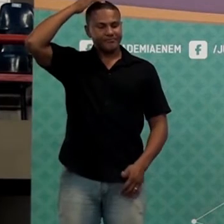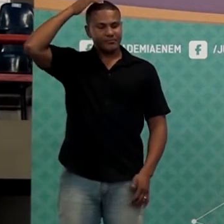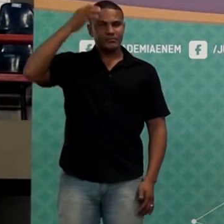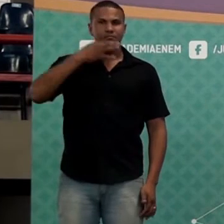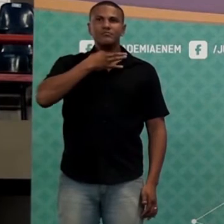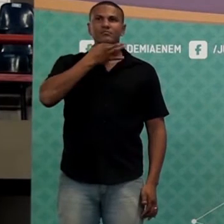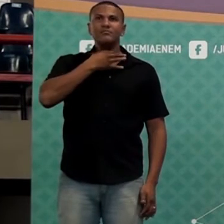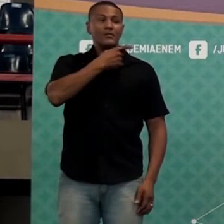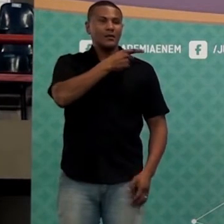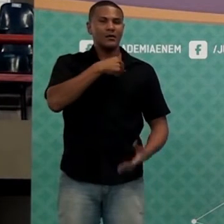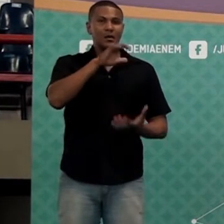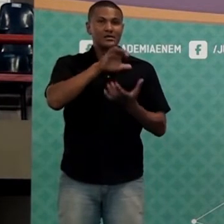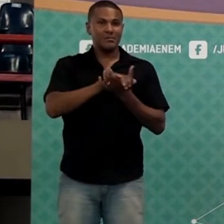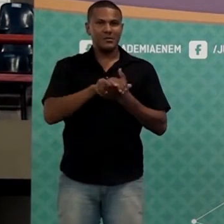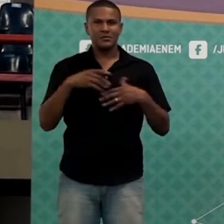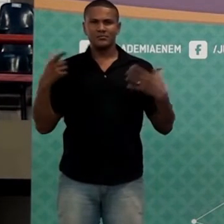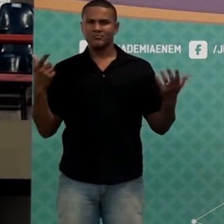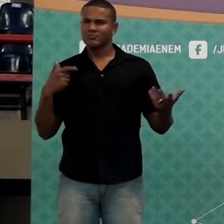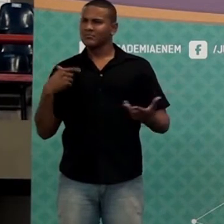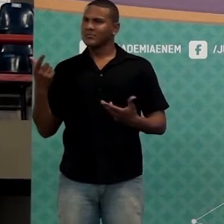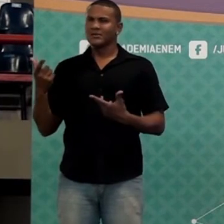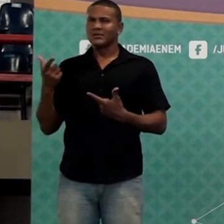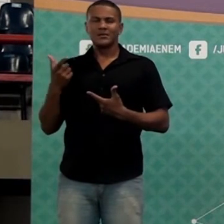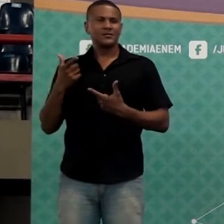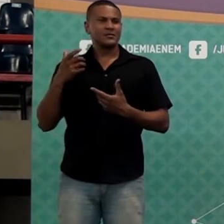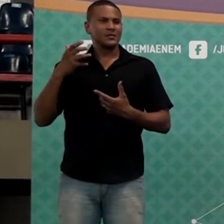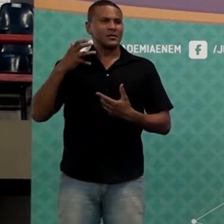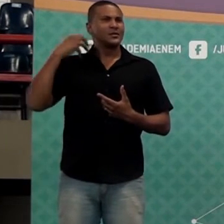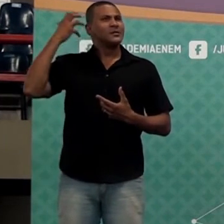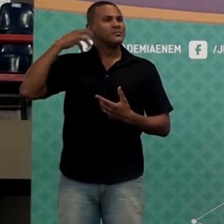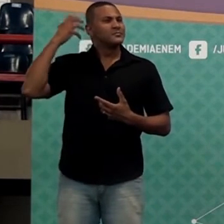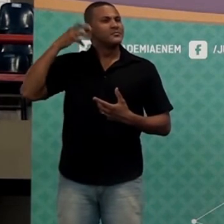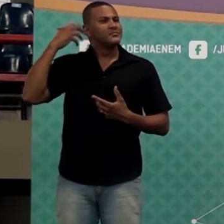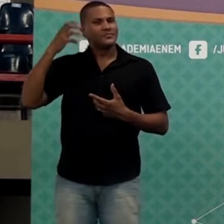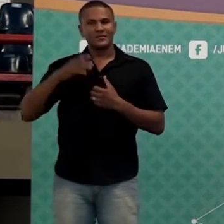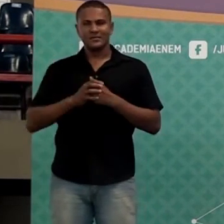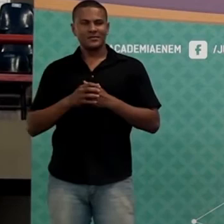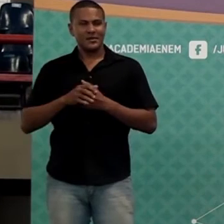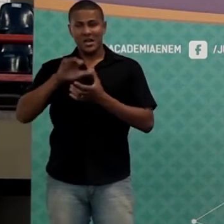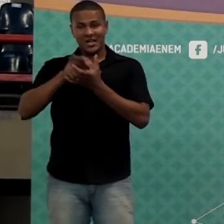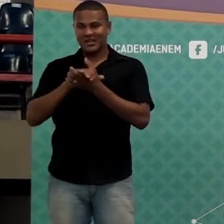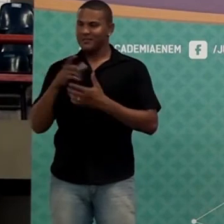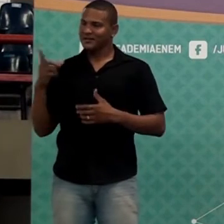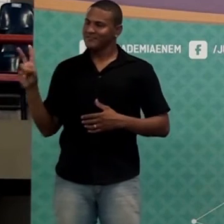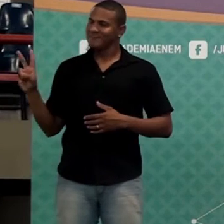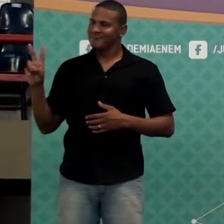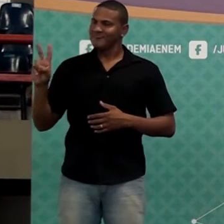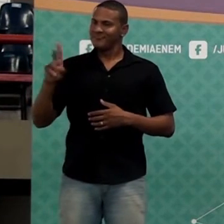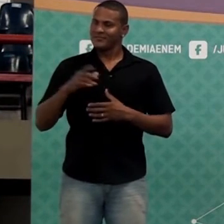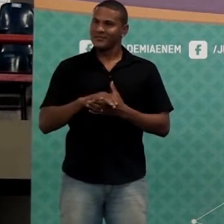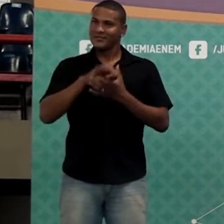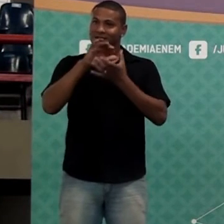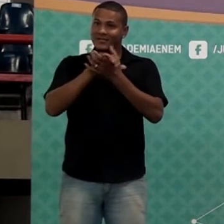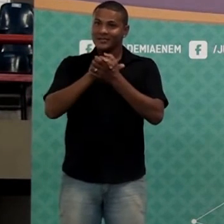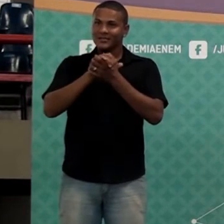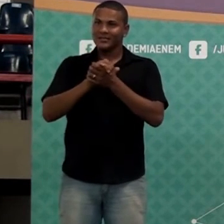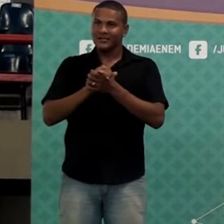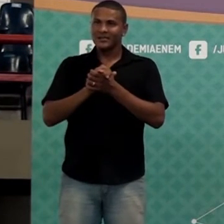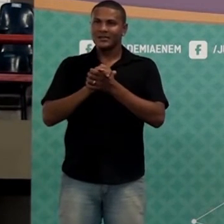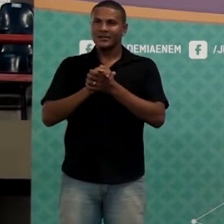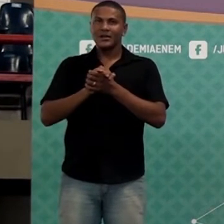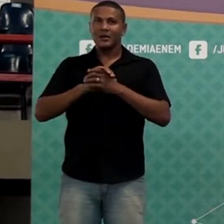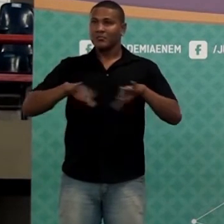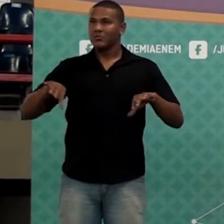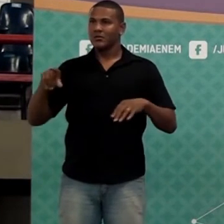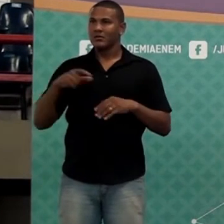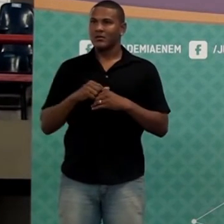casamento de um amigo meu que entrou na noiva com a música era esculhambando. Era um casal que tinha terminado o relacionamento e a